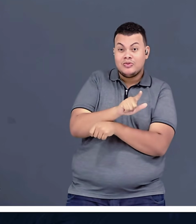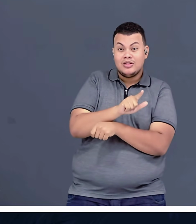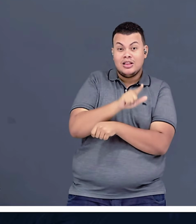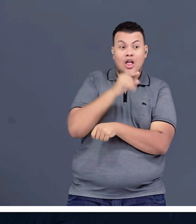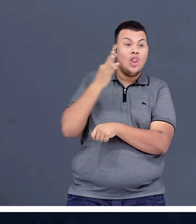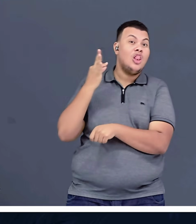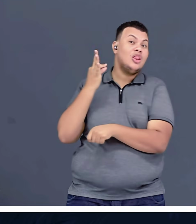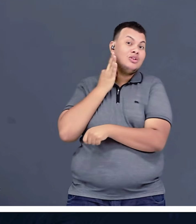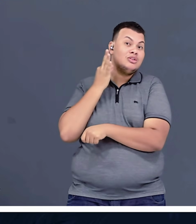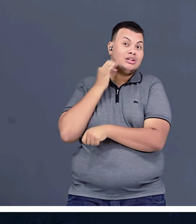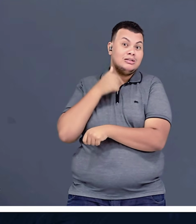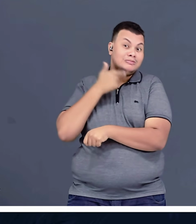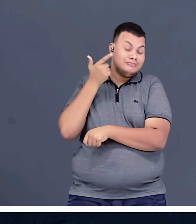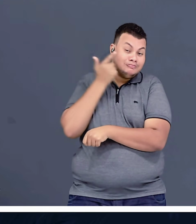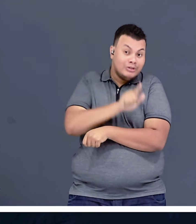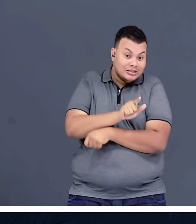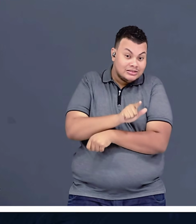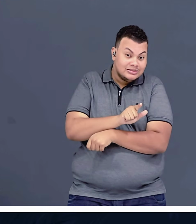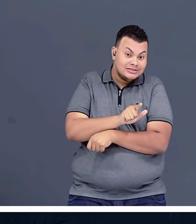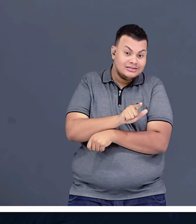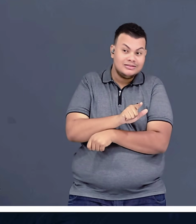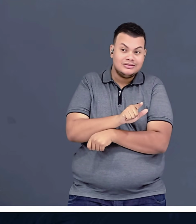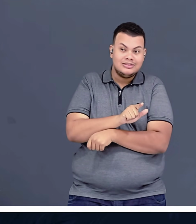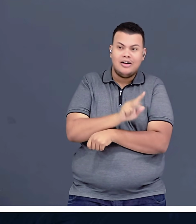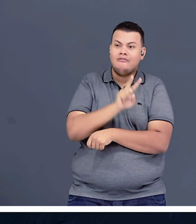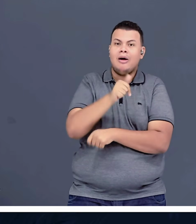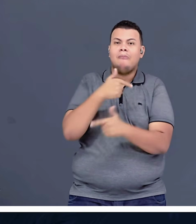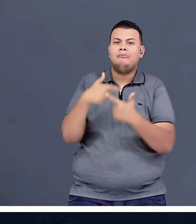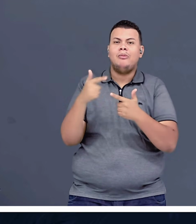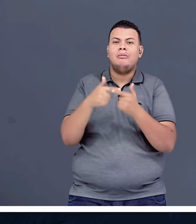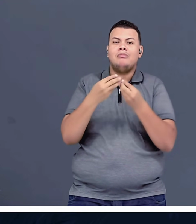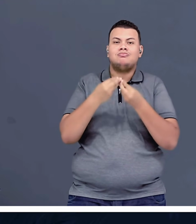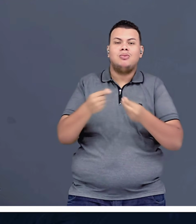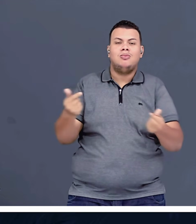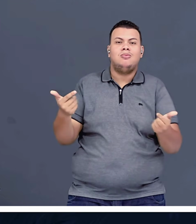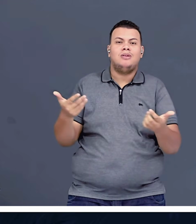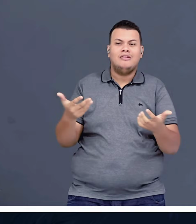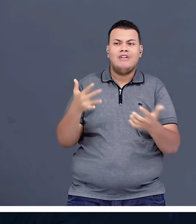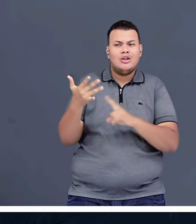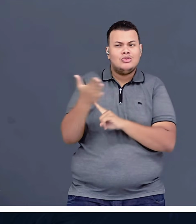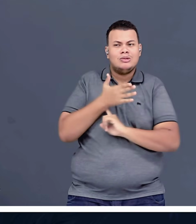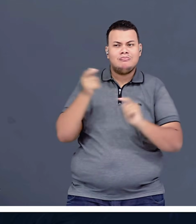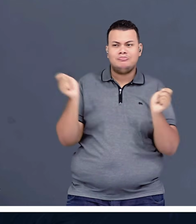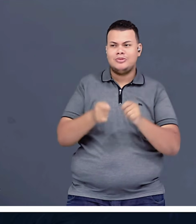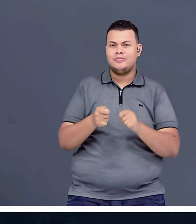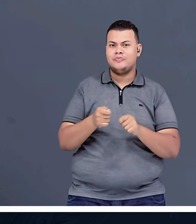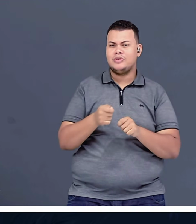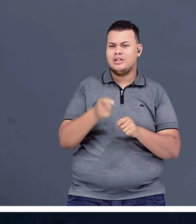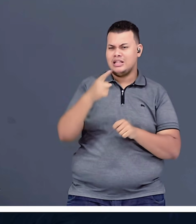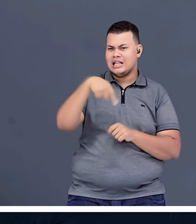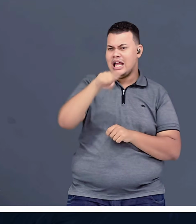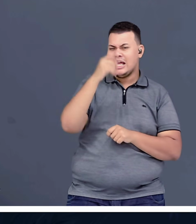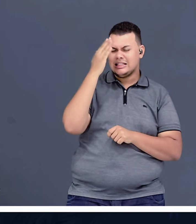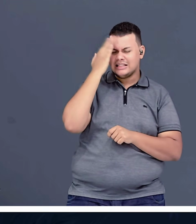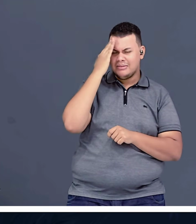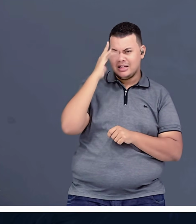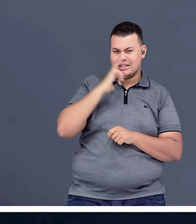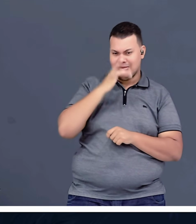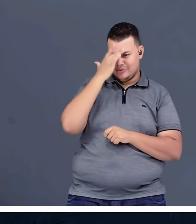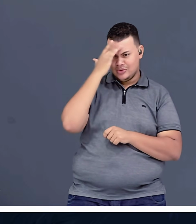Mega Sena, vai resolver todos os meus problemas. Você sabia que tem gente contando com